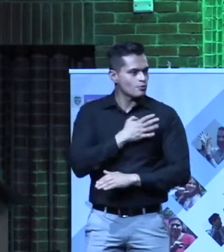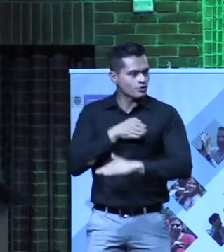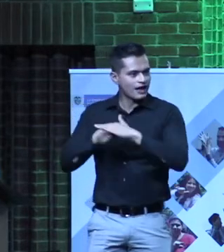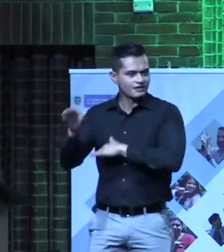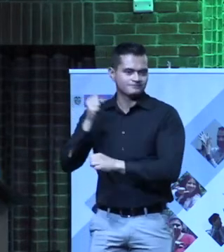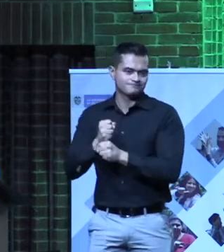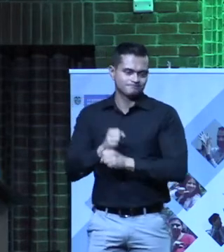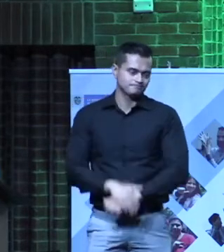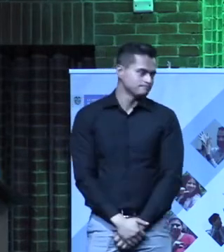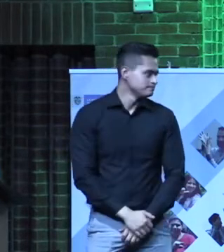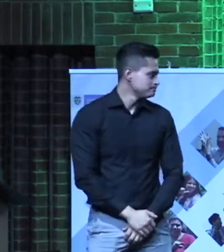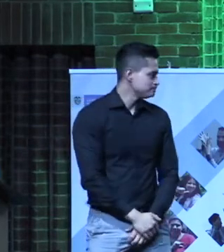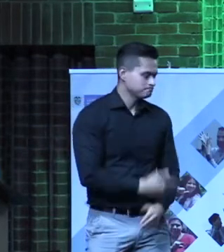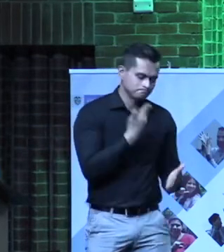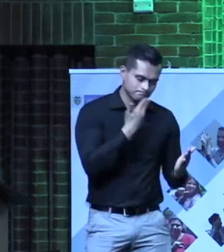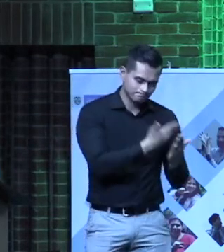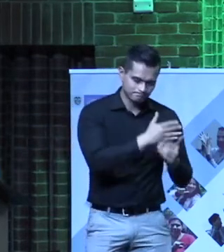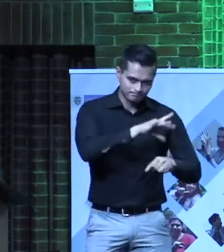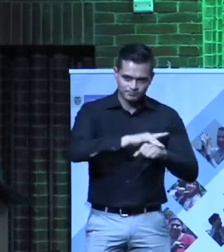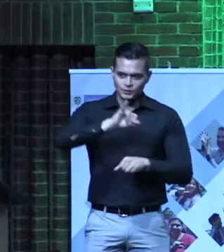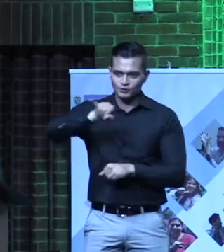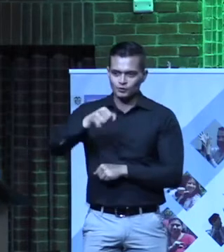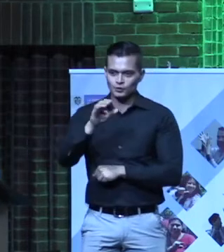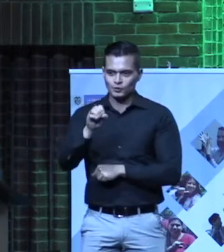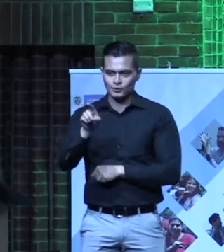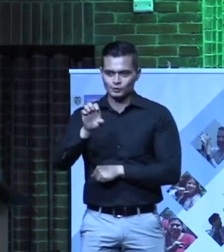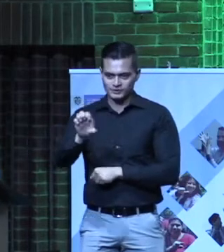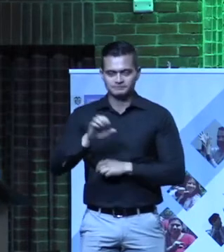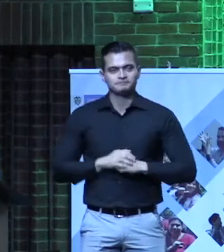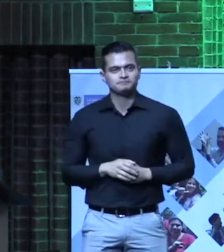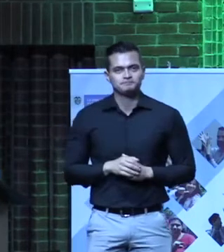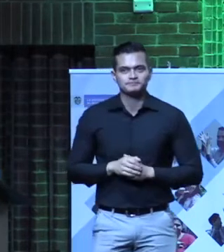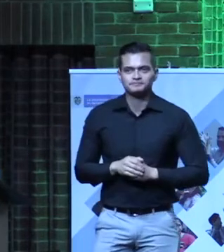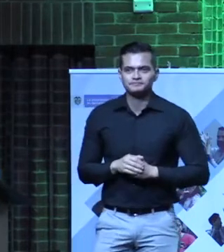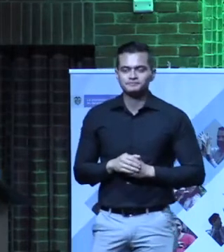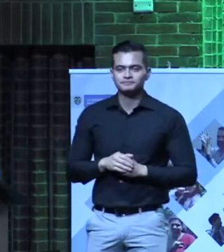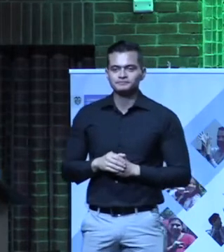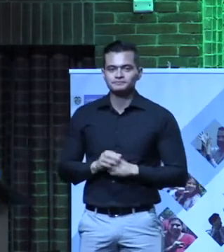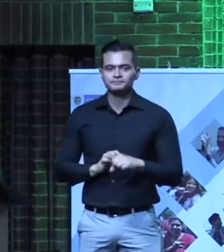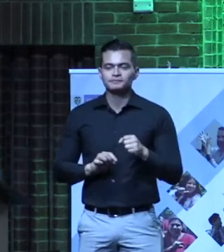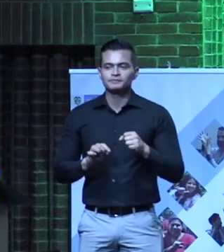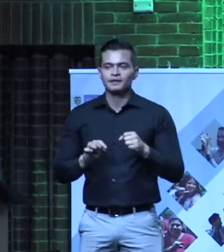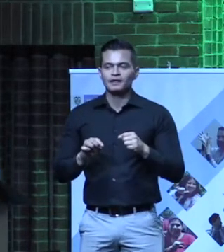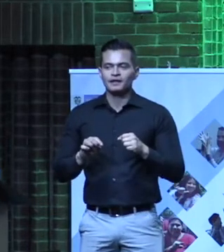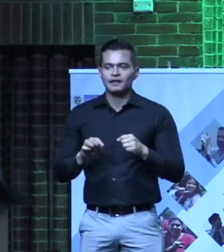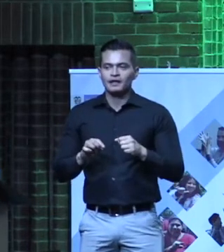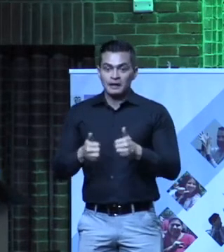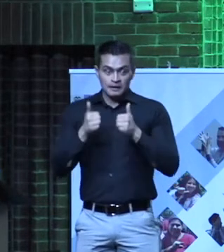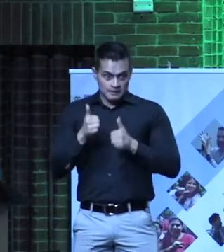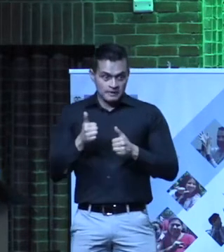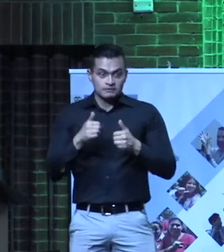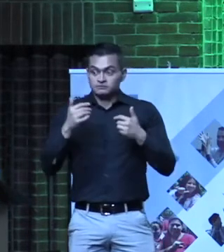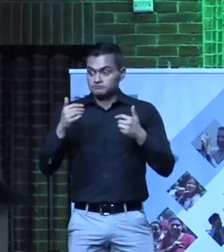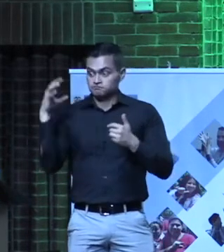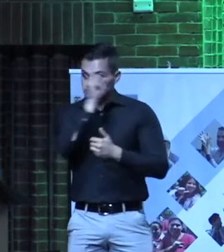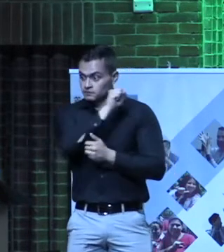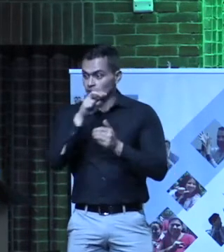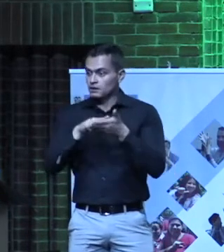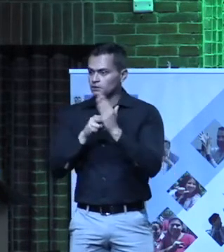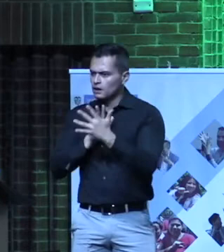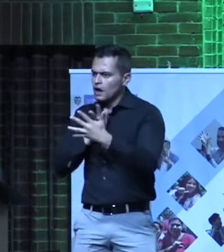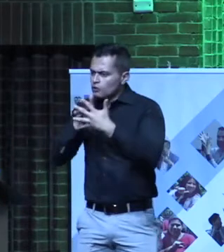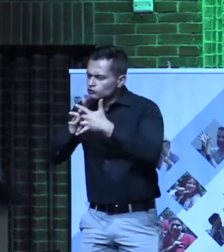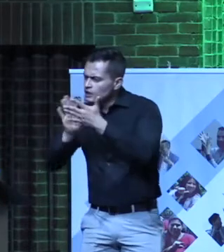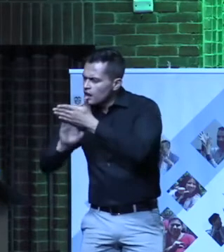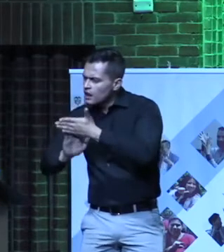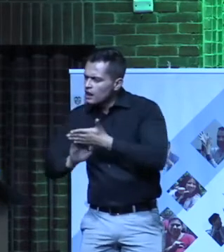Muchísimas gracias, doctor José Luis. Entonces continuamos ya viendo pues cómo a través de ajustes razonables se logra el acceso